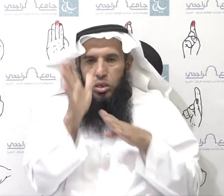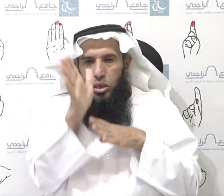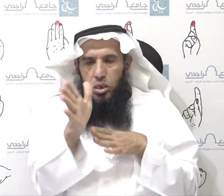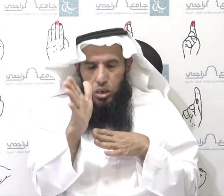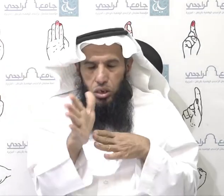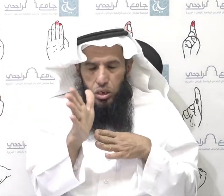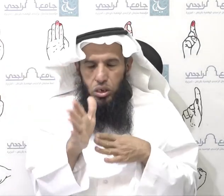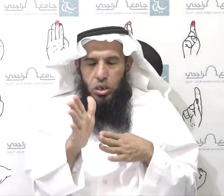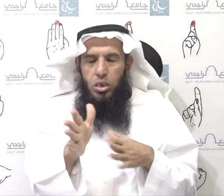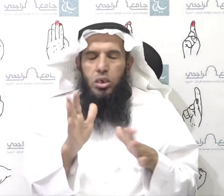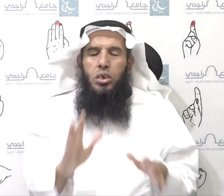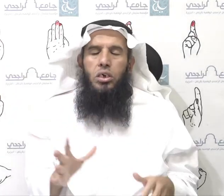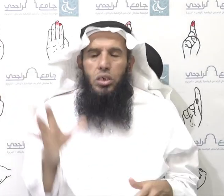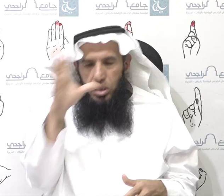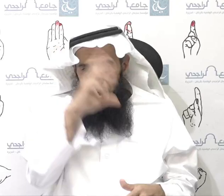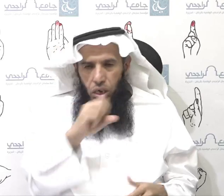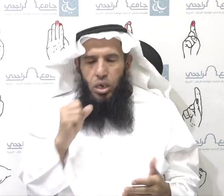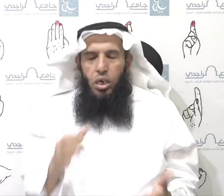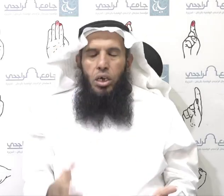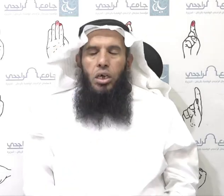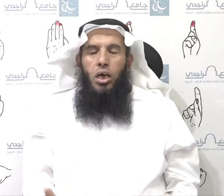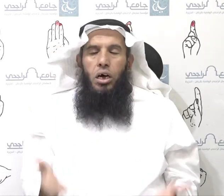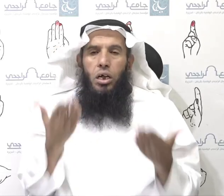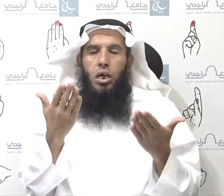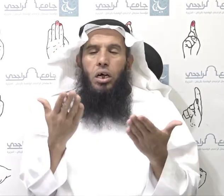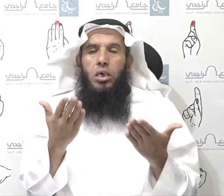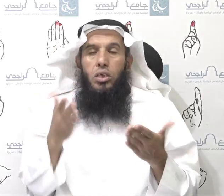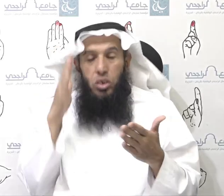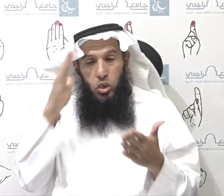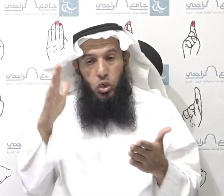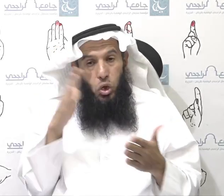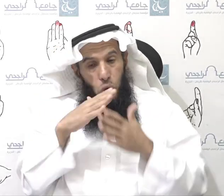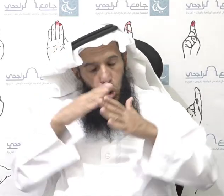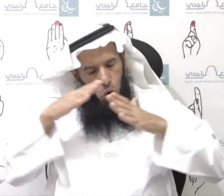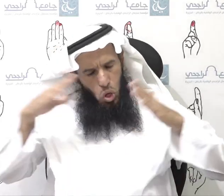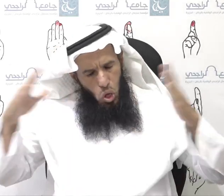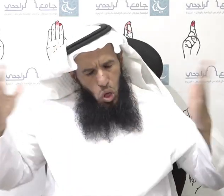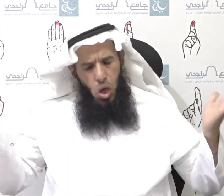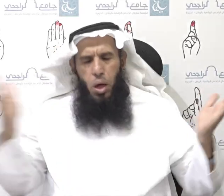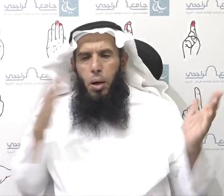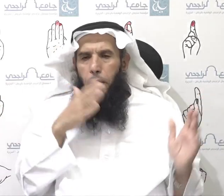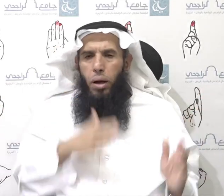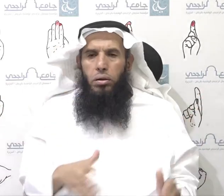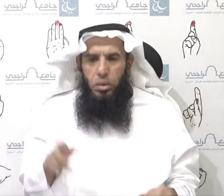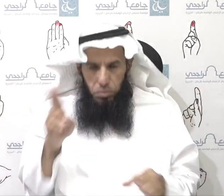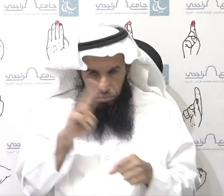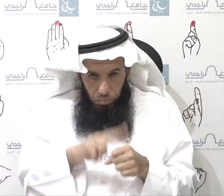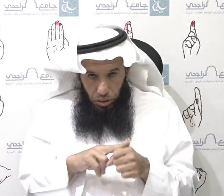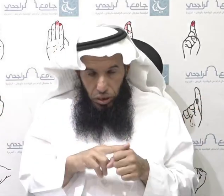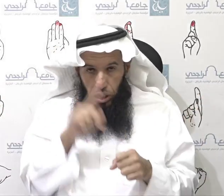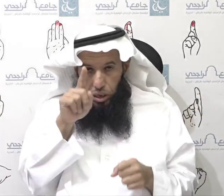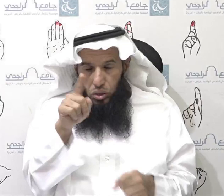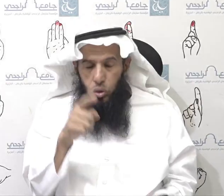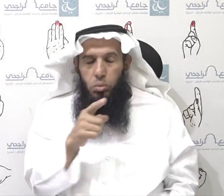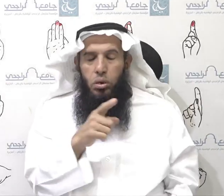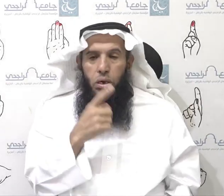واهتدى بهداه إلى يوم الدين وسلم تسليمًا كثيرًا. أما بعد، عباد الله، فإني